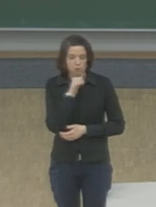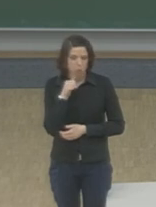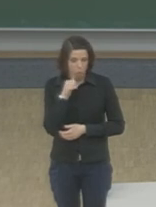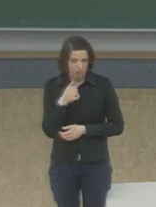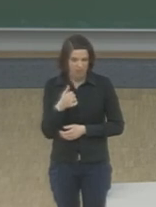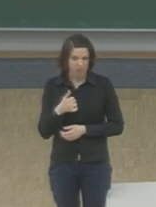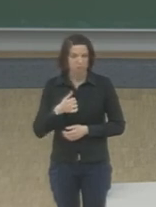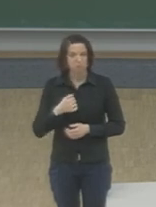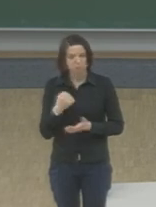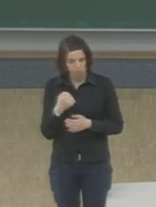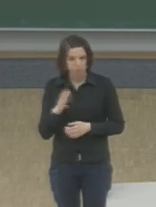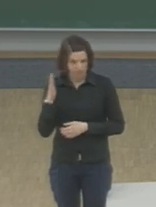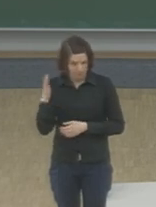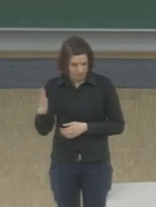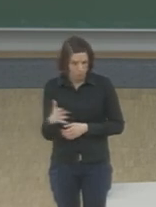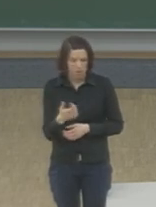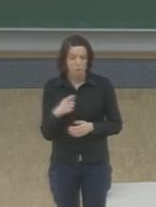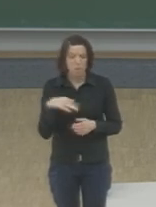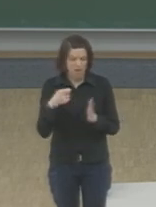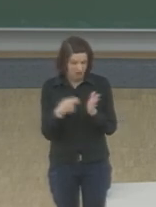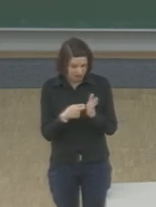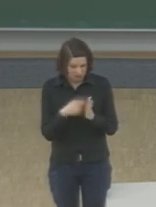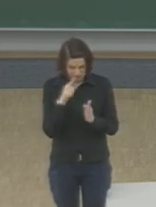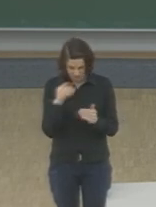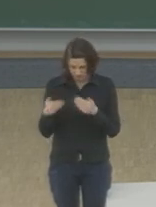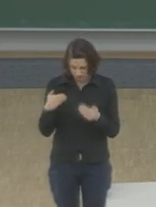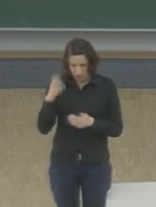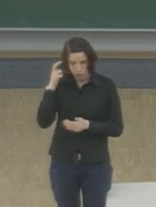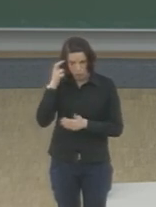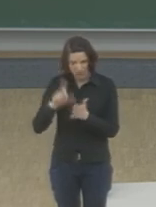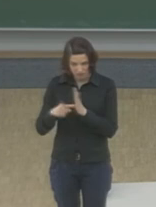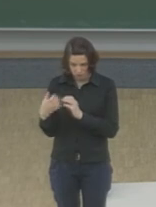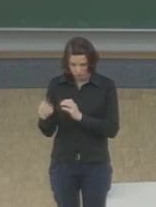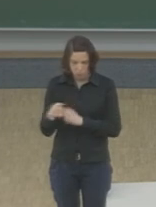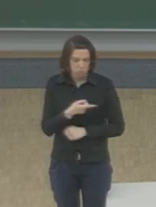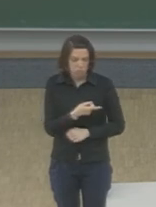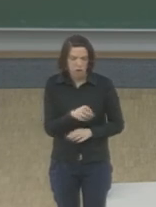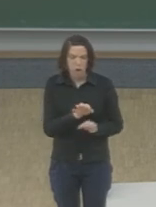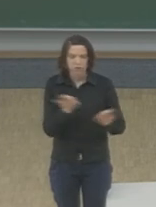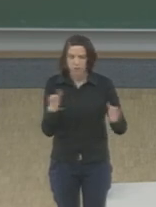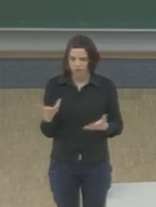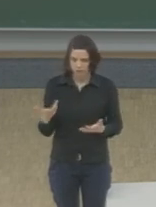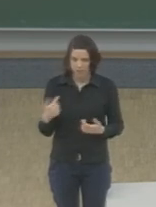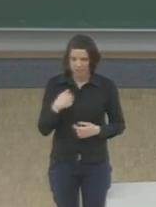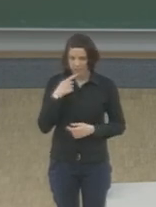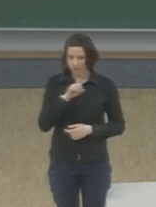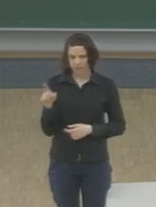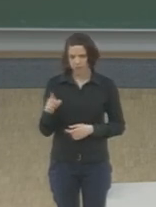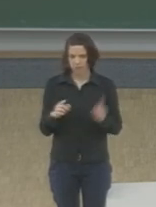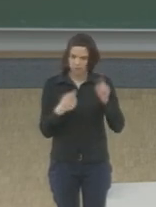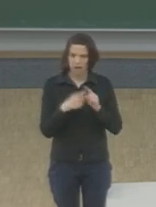wären als traditionelle kognitive Leistungsdiagnostik. Sag nicht ich, ne? Das sagen Hartig und